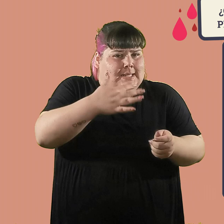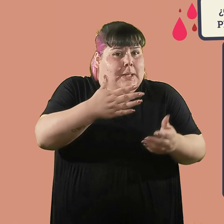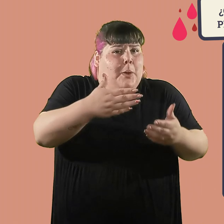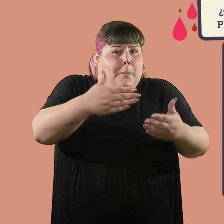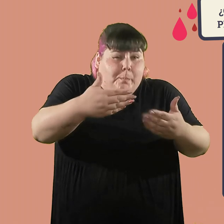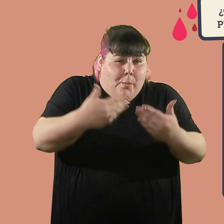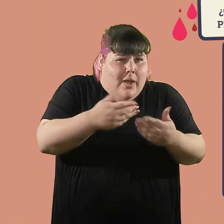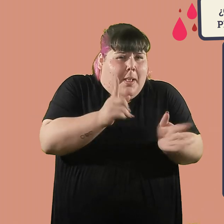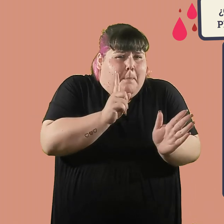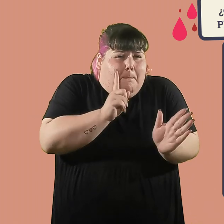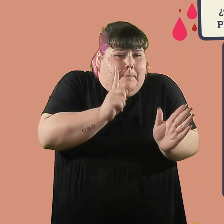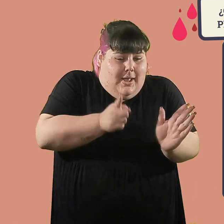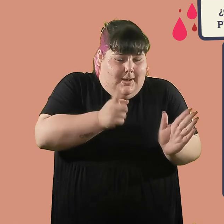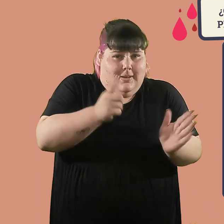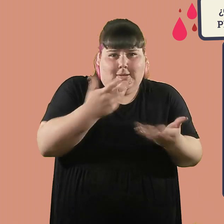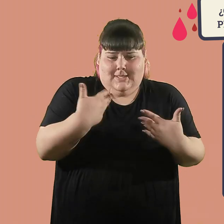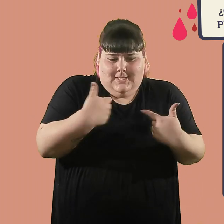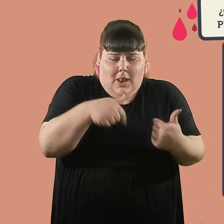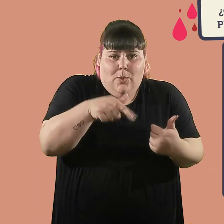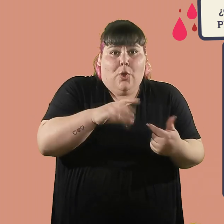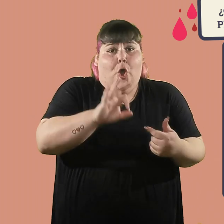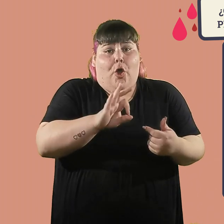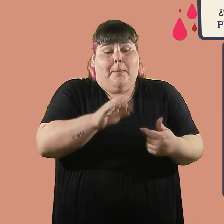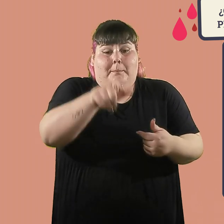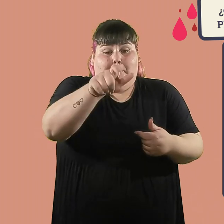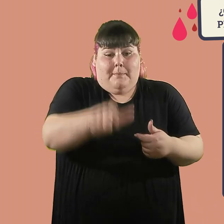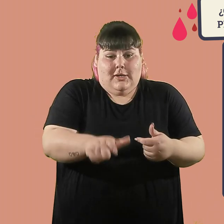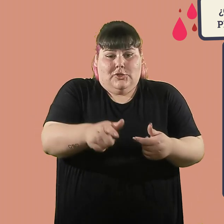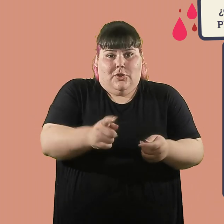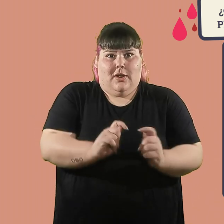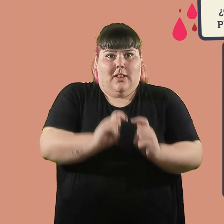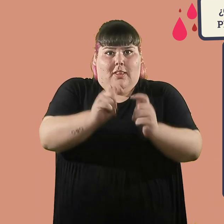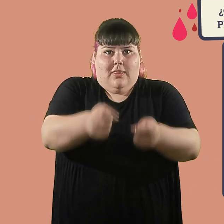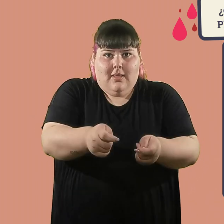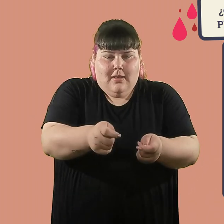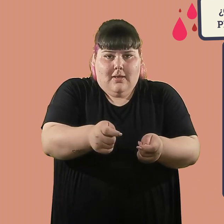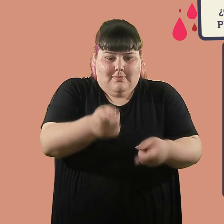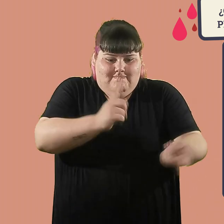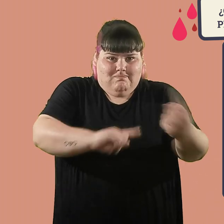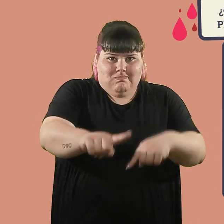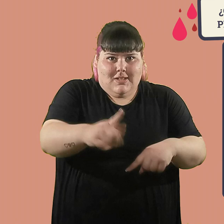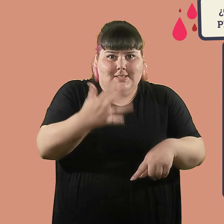un riesgo para su salud o para la salud del receptor de la transfusión.